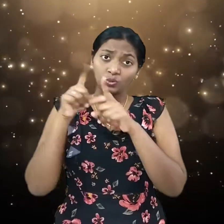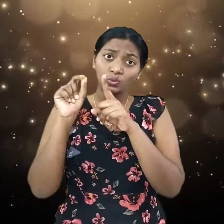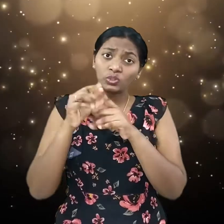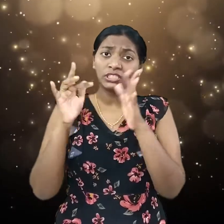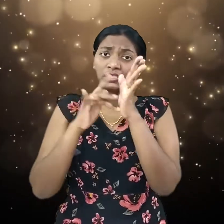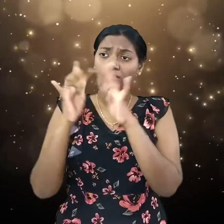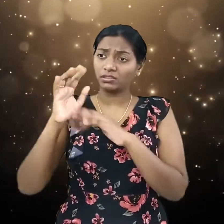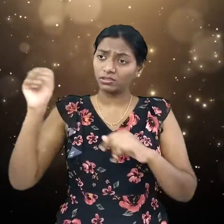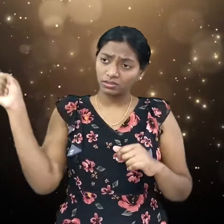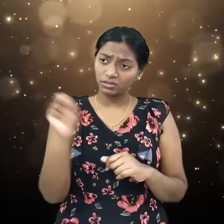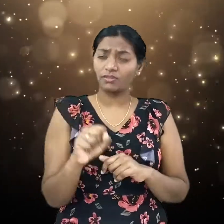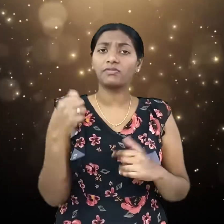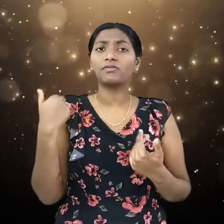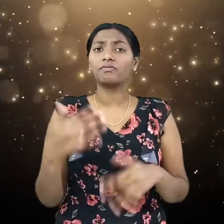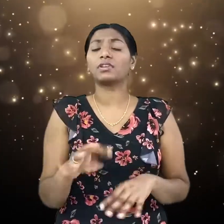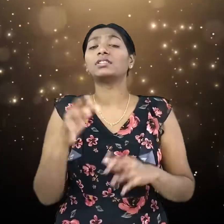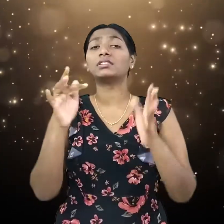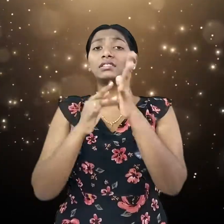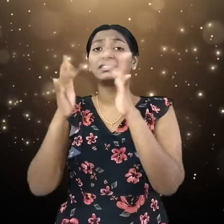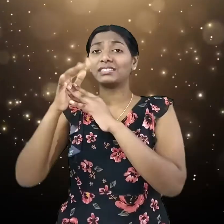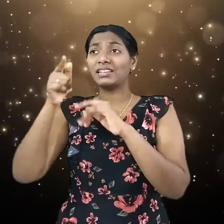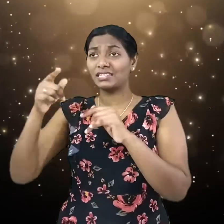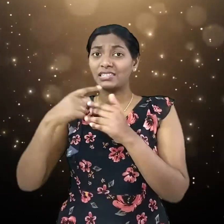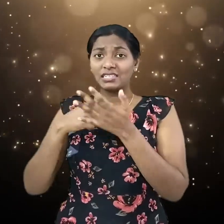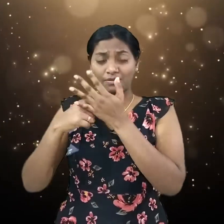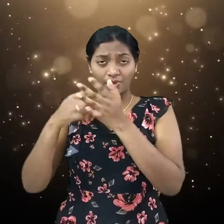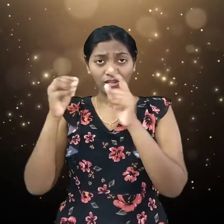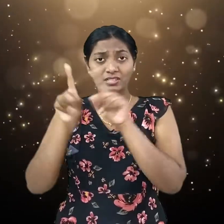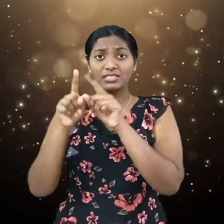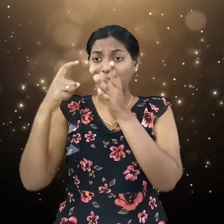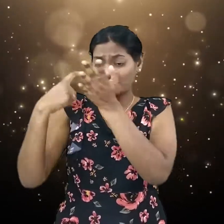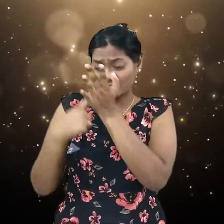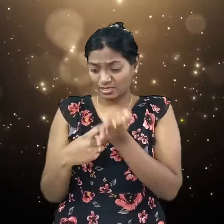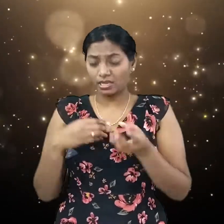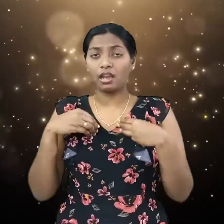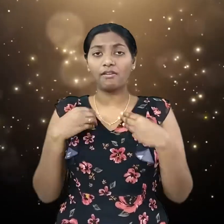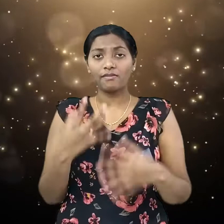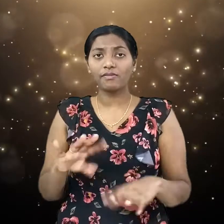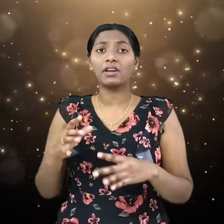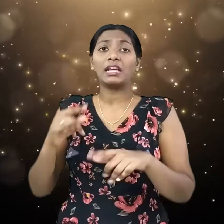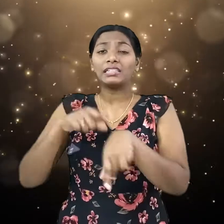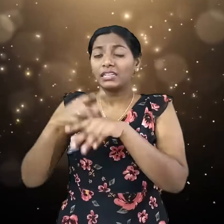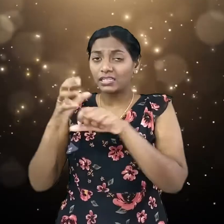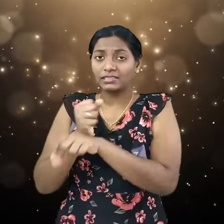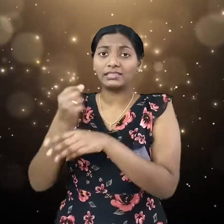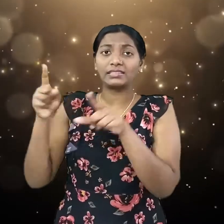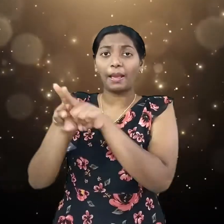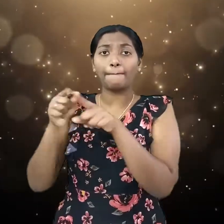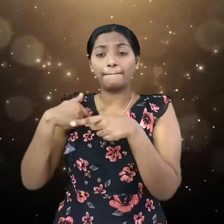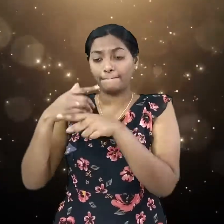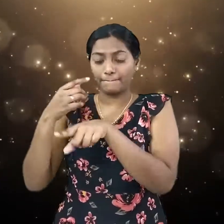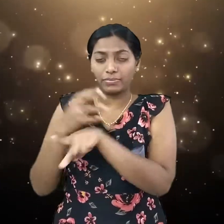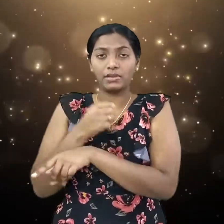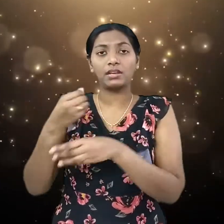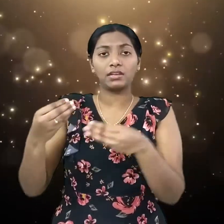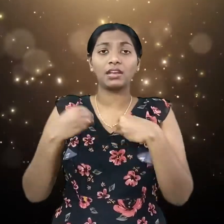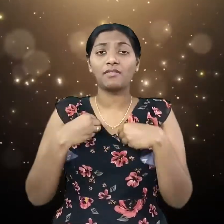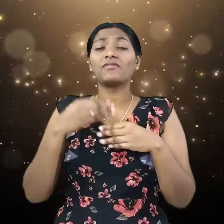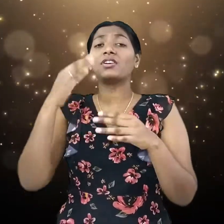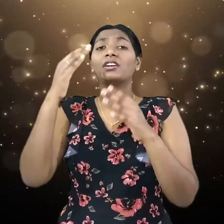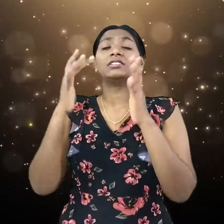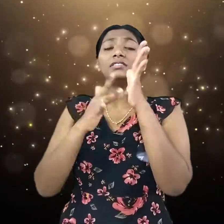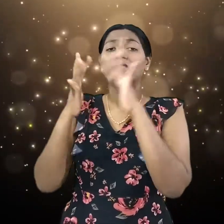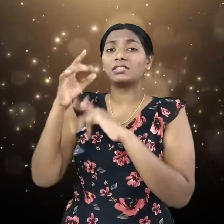जो सम्मान परमेश्वर ने यीशु मसीह को दिया, जो मौका परमेश्वर ने यीशु मसीह को दिया, वही मौका उसने मुझे और आपको दिया। हालेलुया। उसने हमें